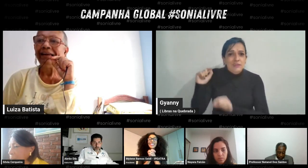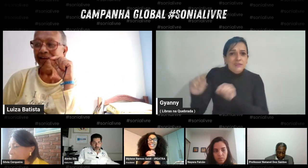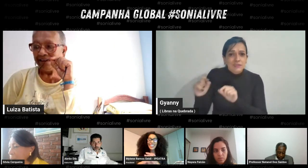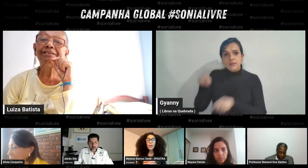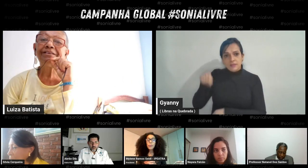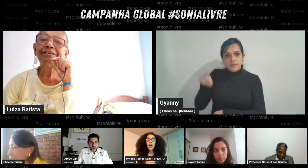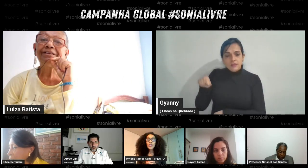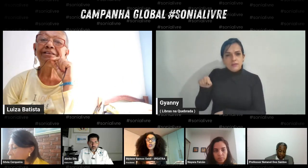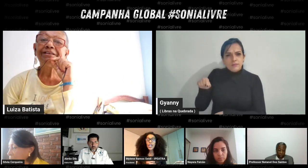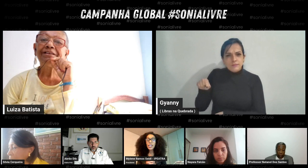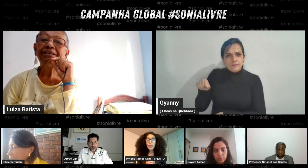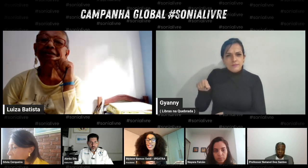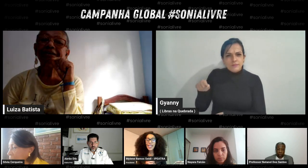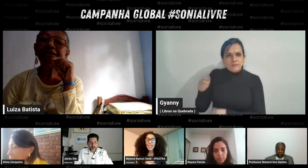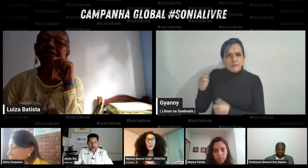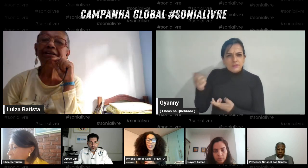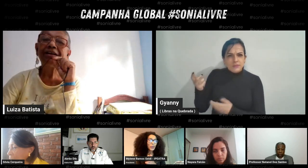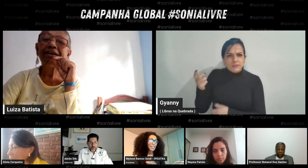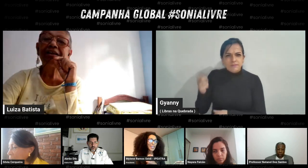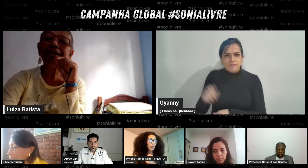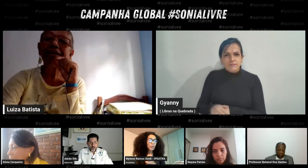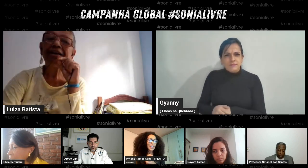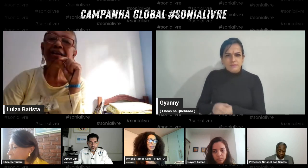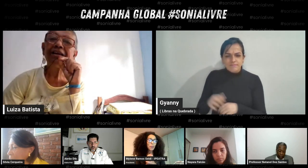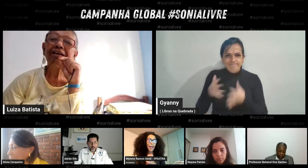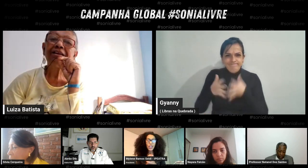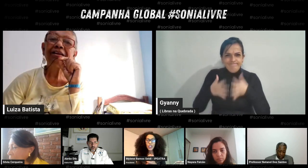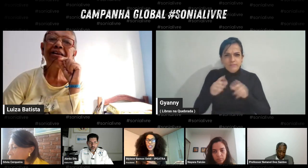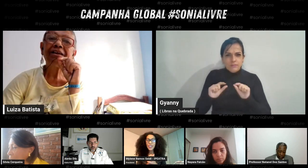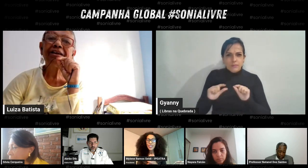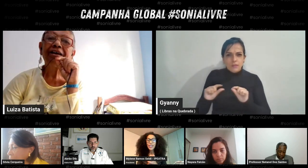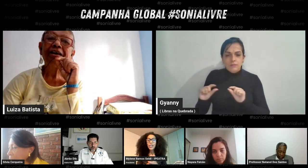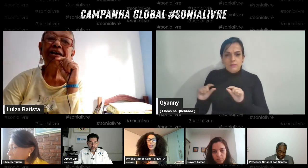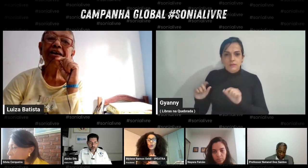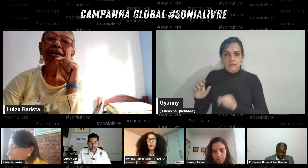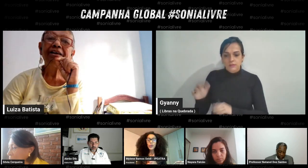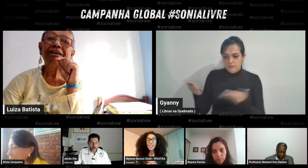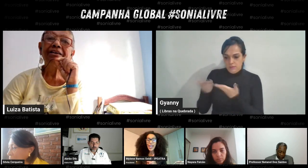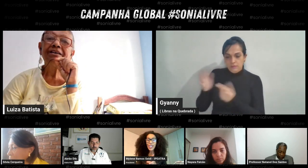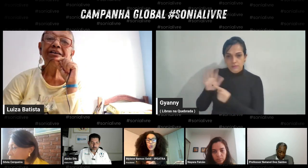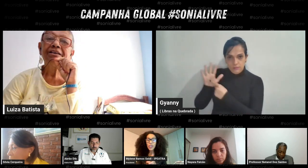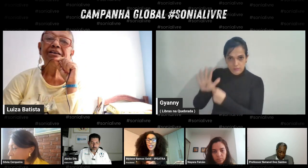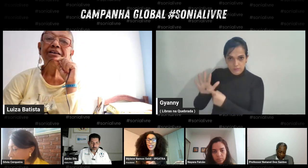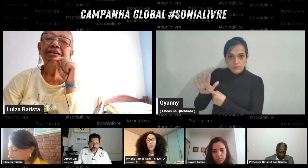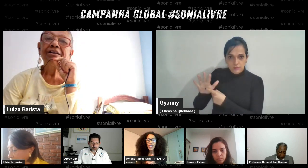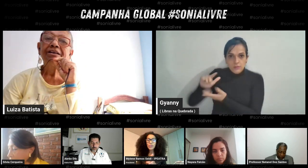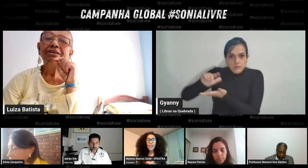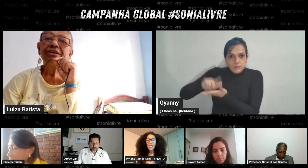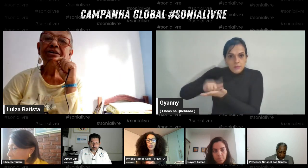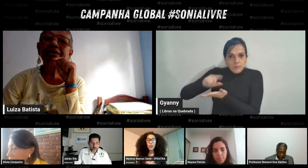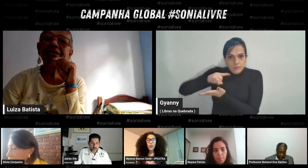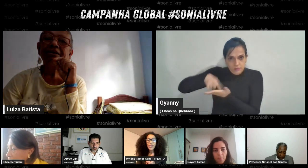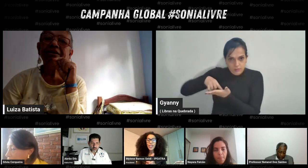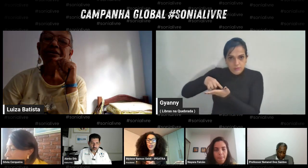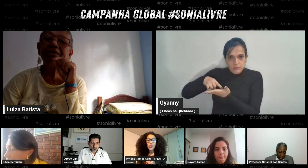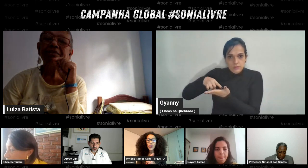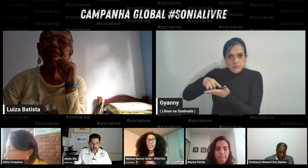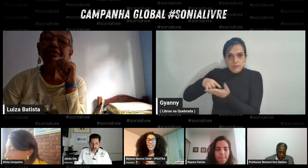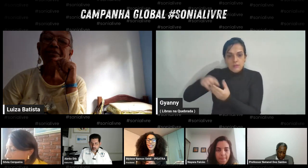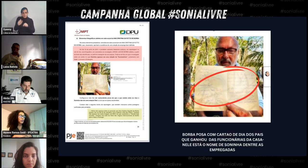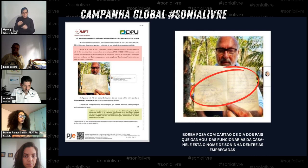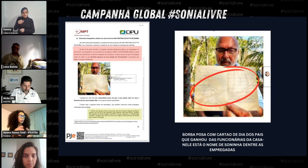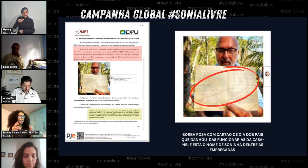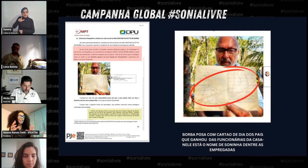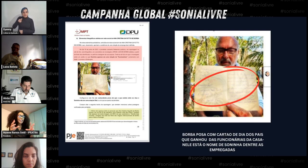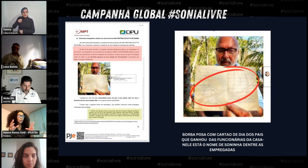né? posso já lhe passar, dona Luísa, uma das páginas do processo para que a senhora faça as suas